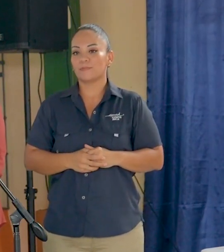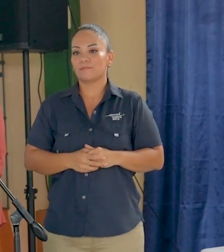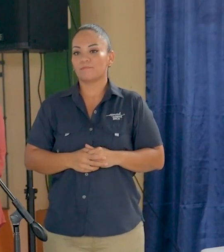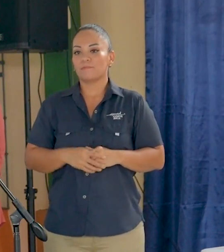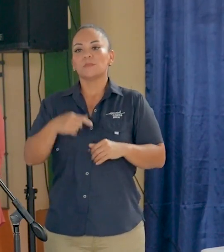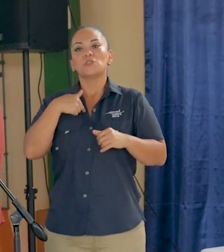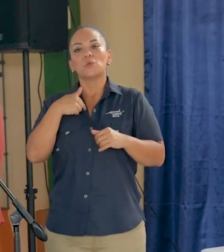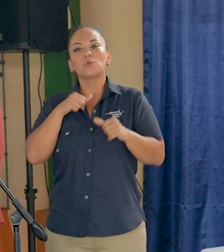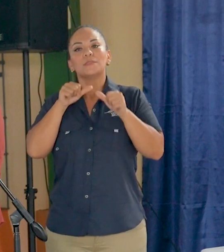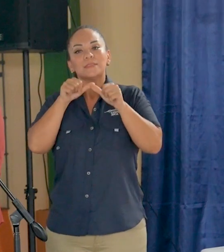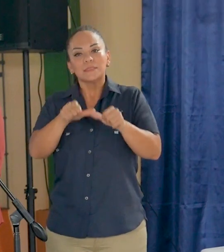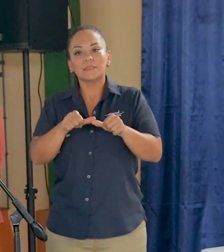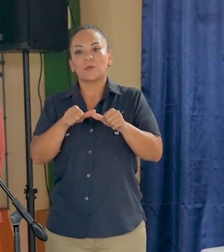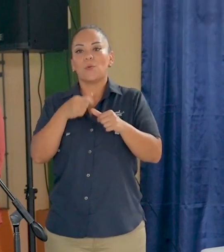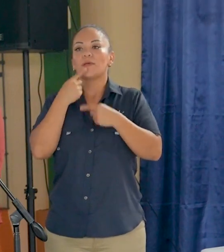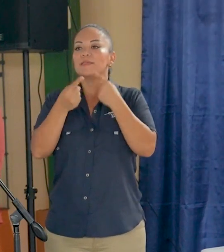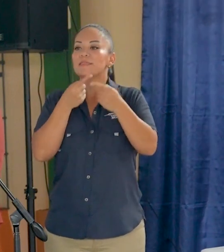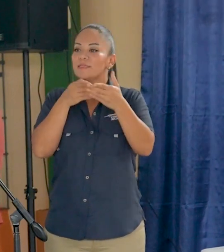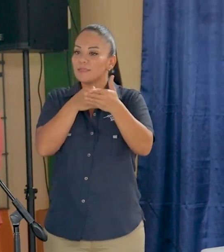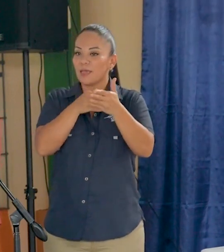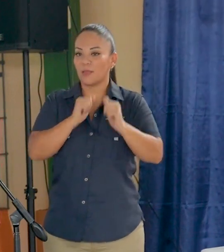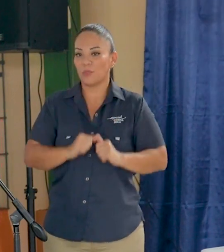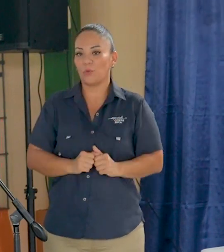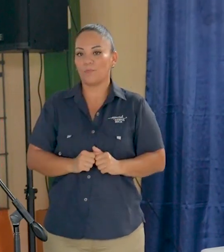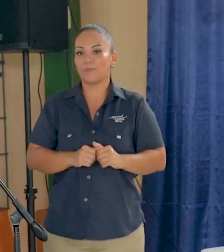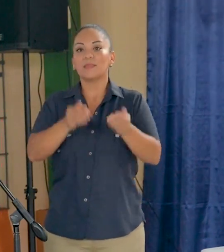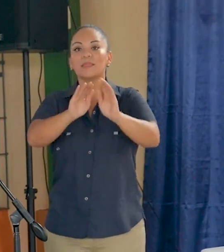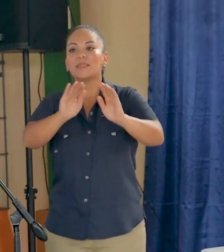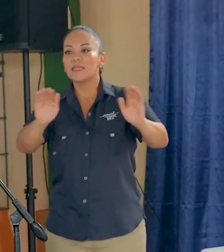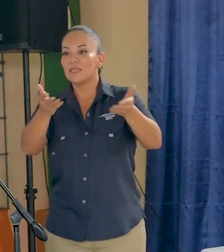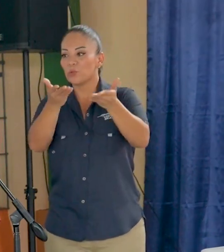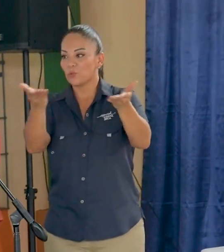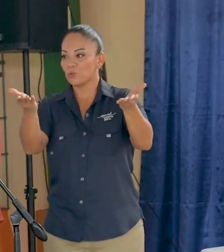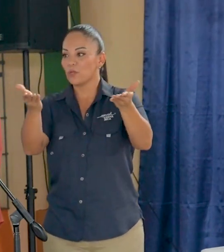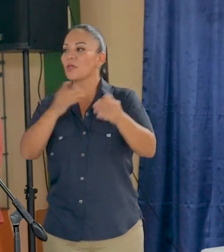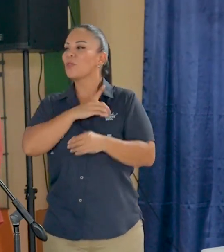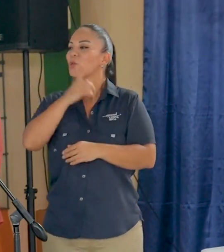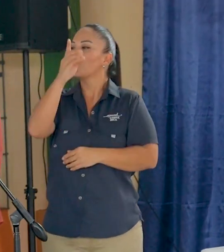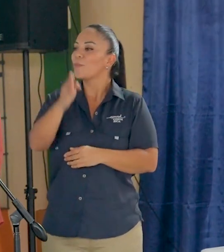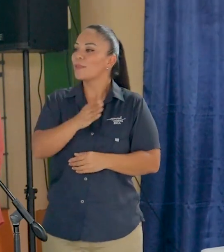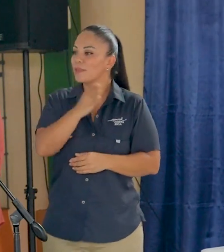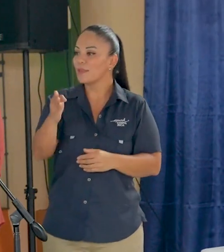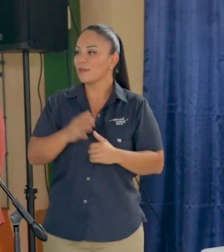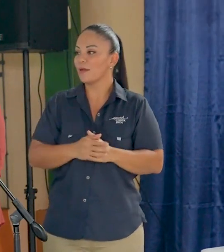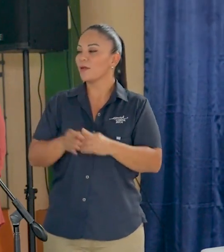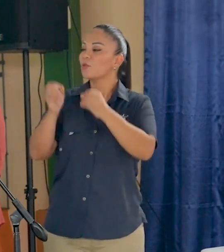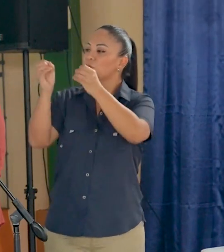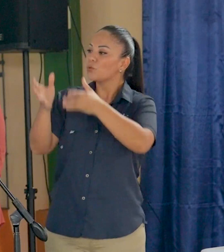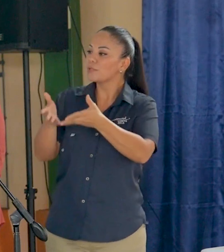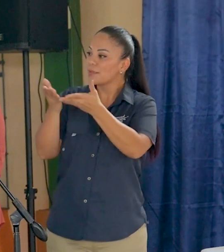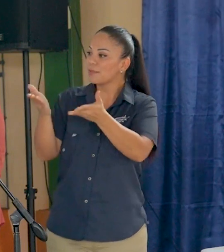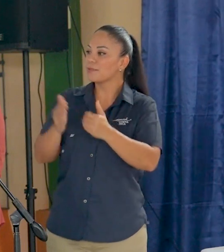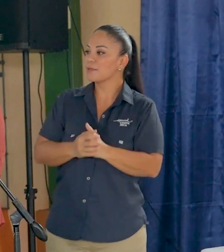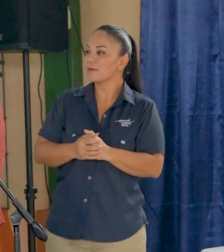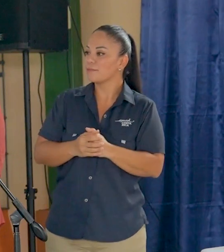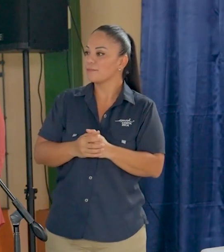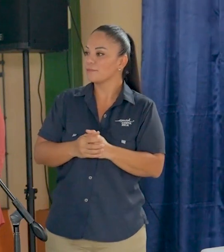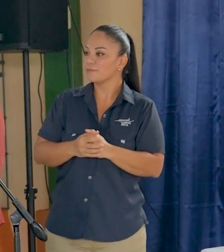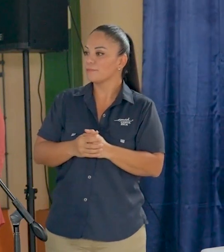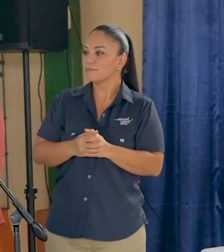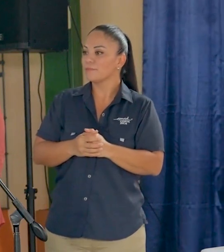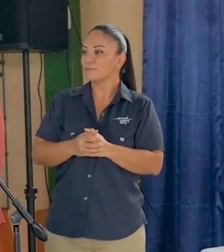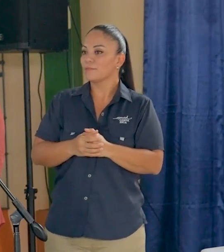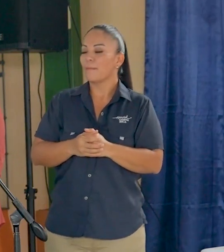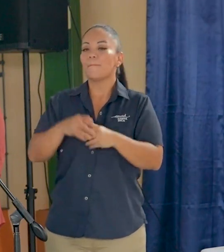sigo insistiendo, niños y niñas, que Dios los bendiga, docentes,